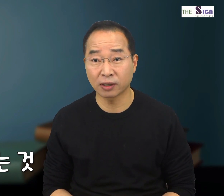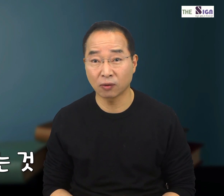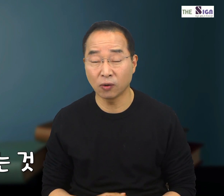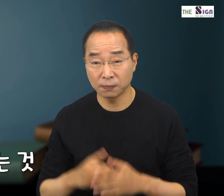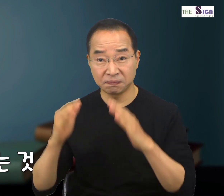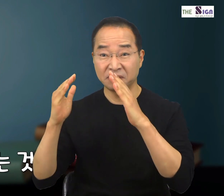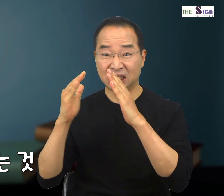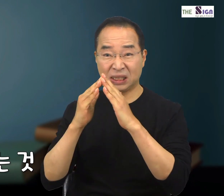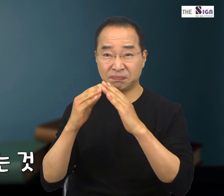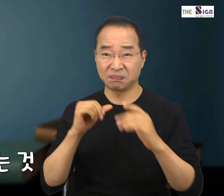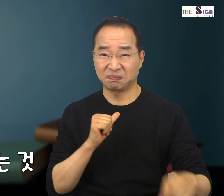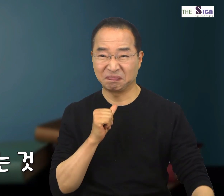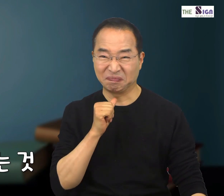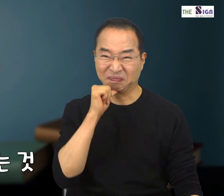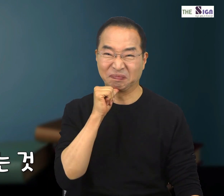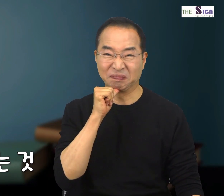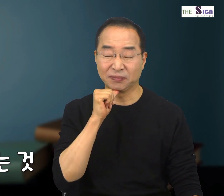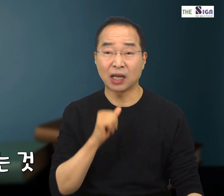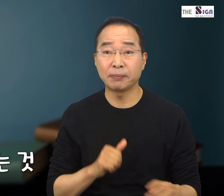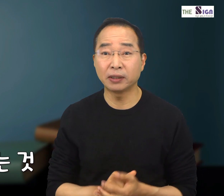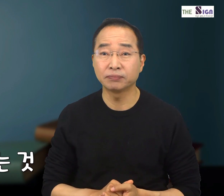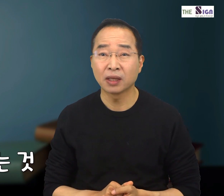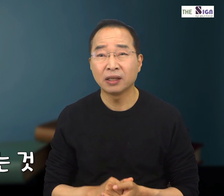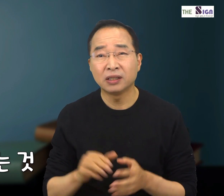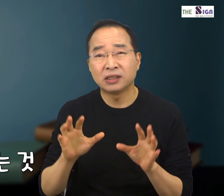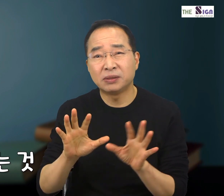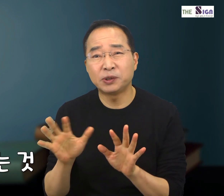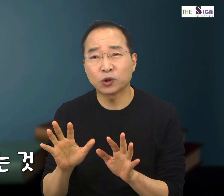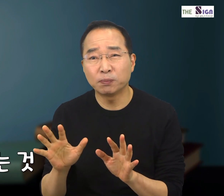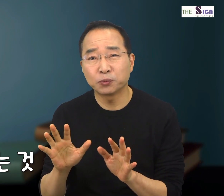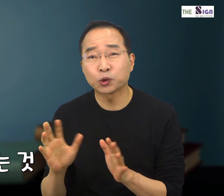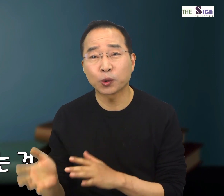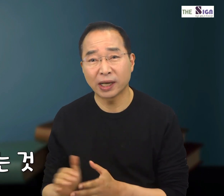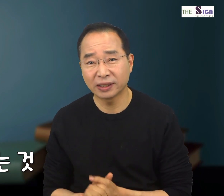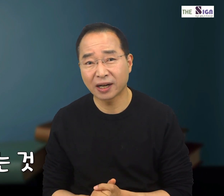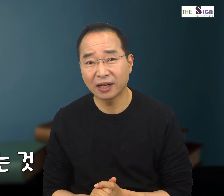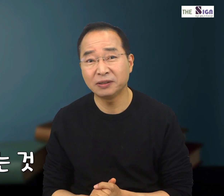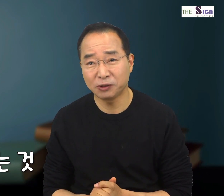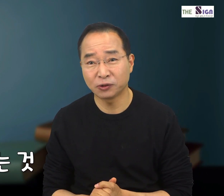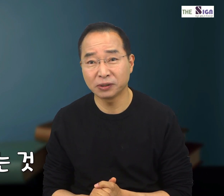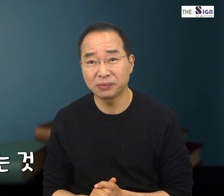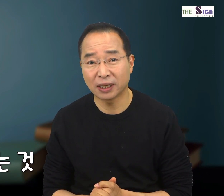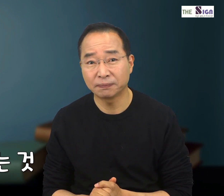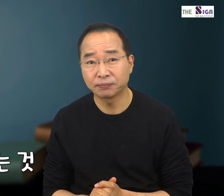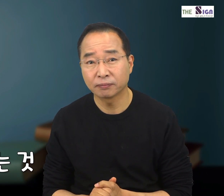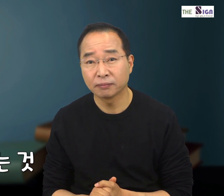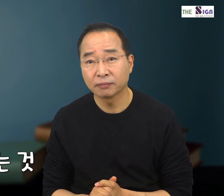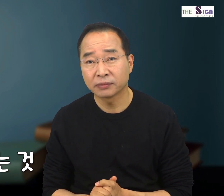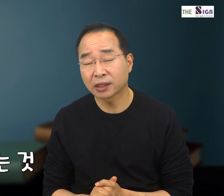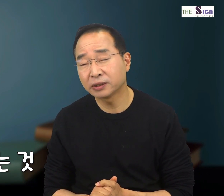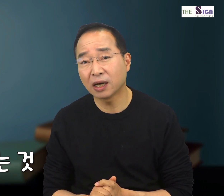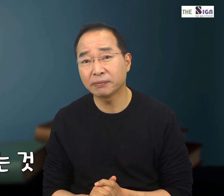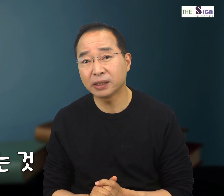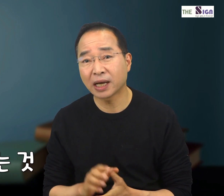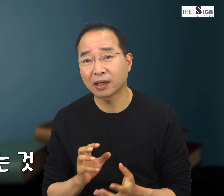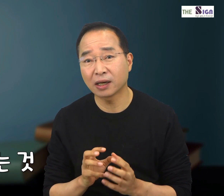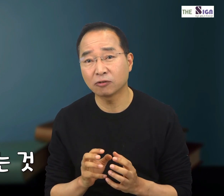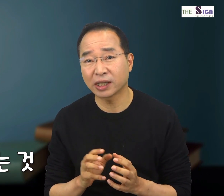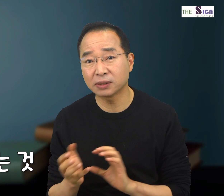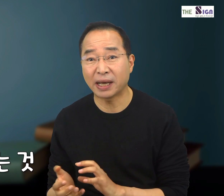해석하고, 집 하면 집이 좀 초라하다라는 의미로 씁니다. 자, 그 다음에 이 가난하고 같이 많이